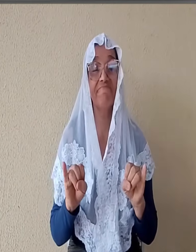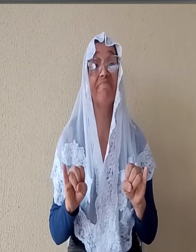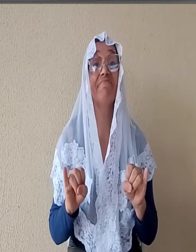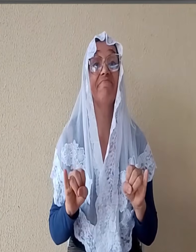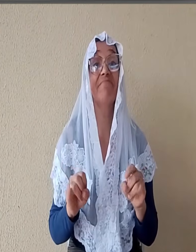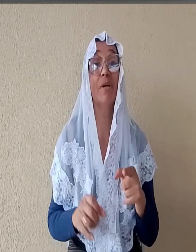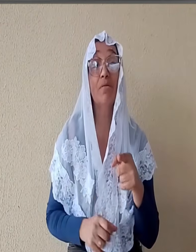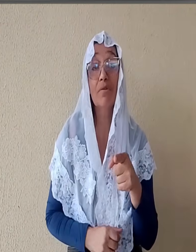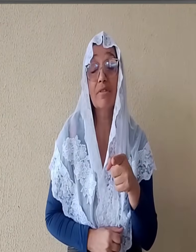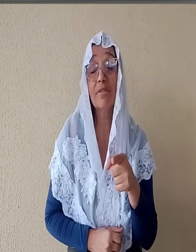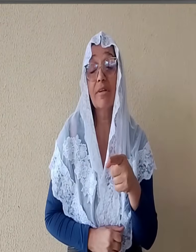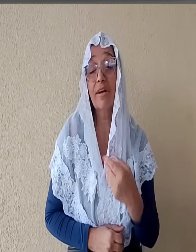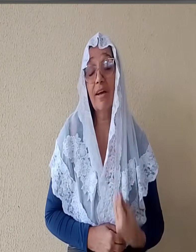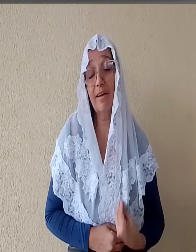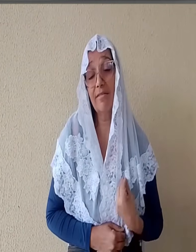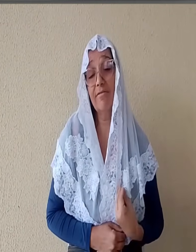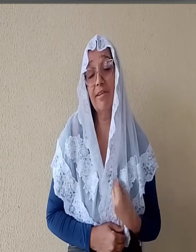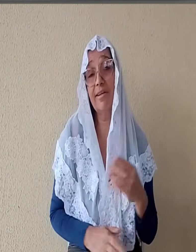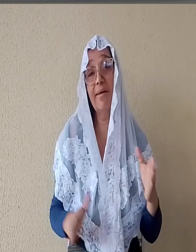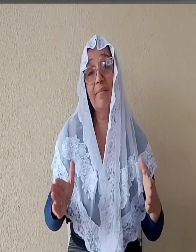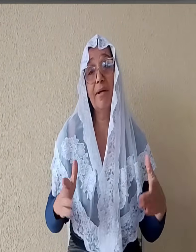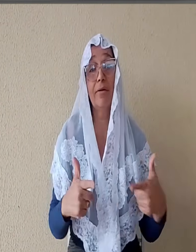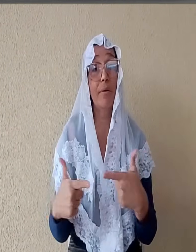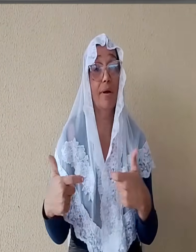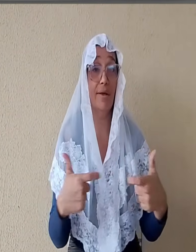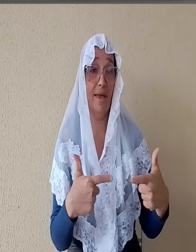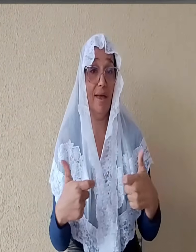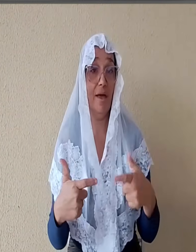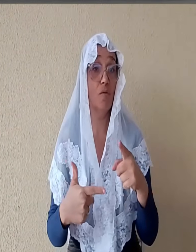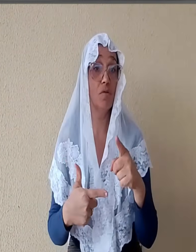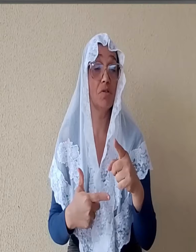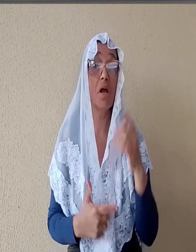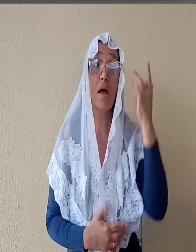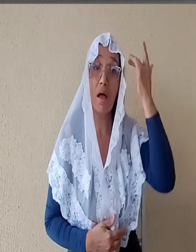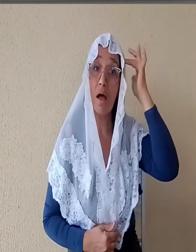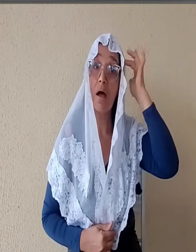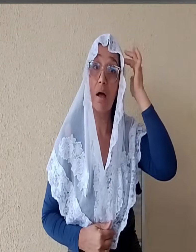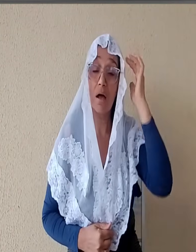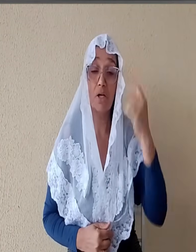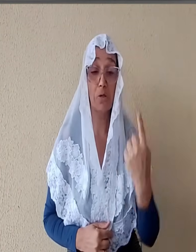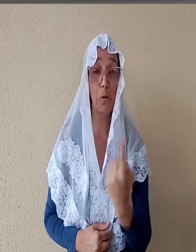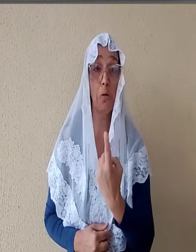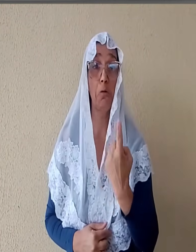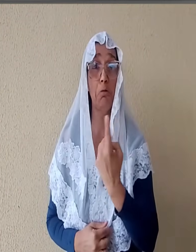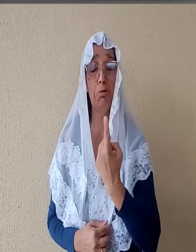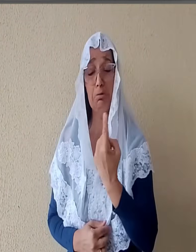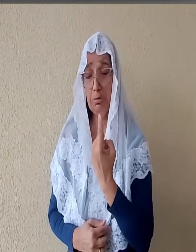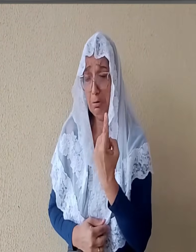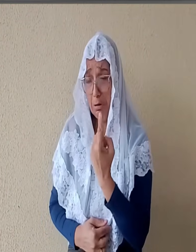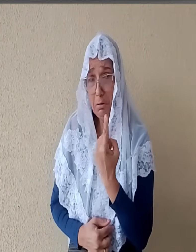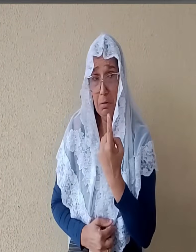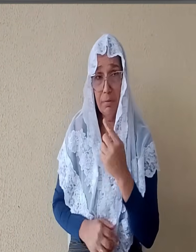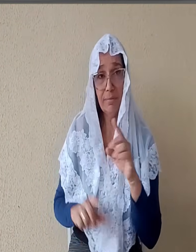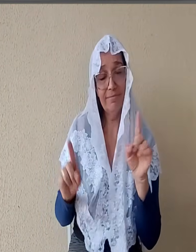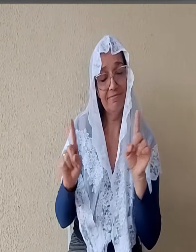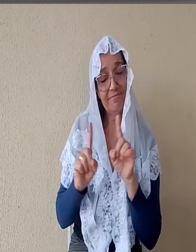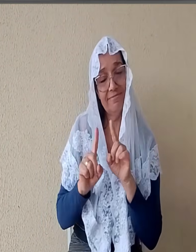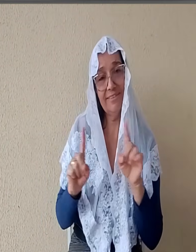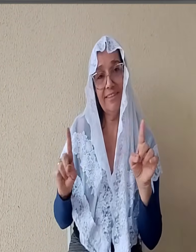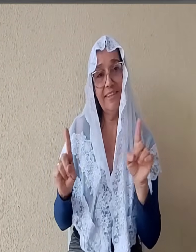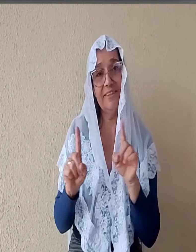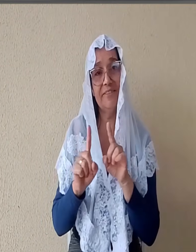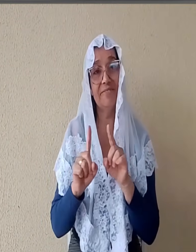falhar, quando você dobrar o joelho, vai ter um lá com a espada na mão. E Josué, que você tá